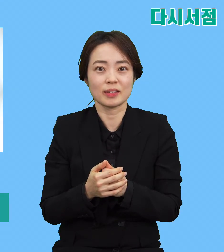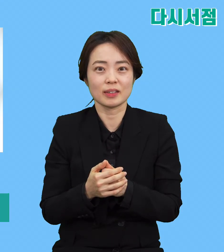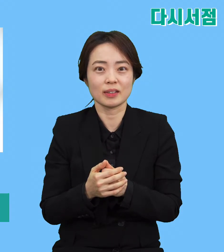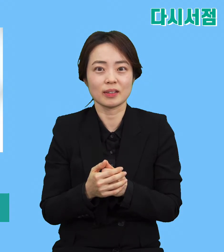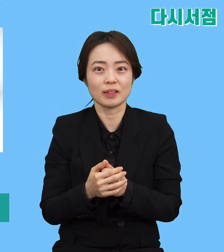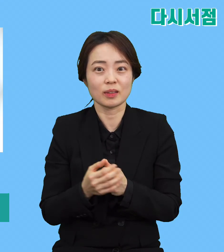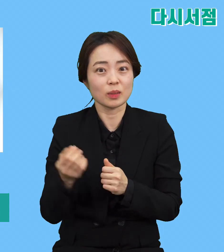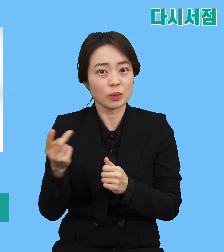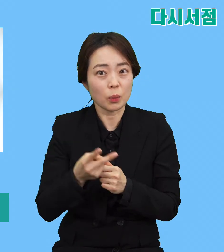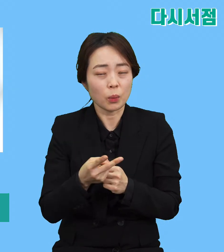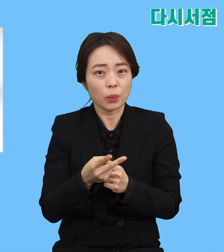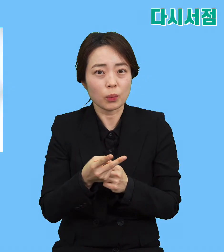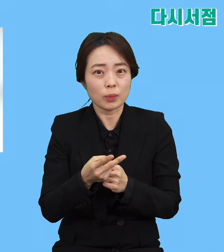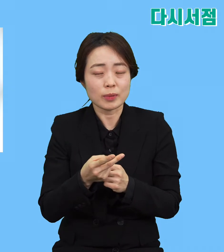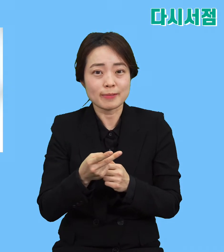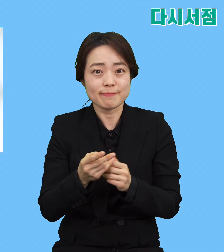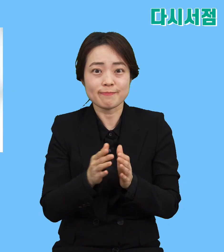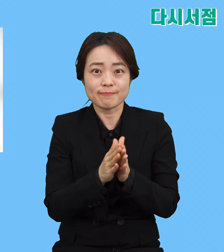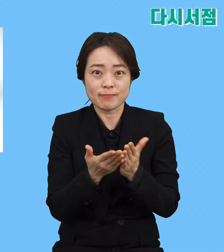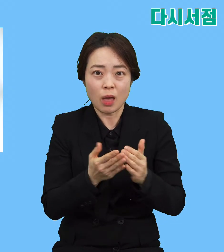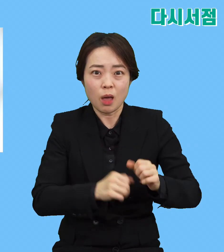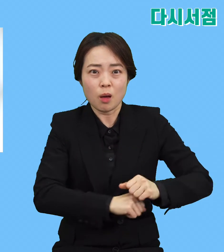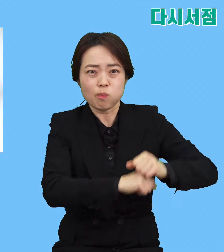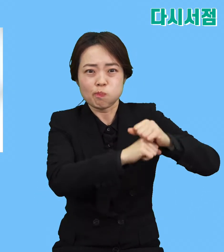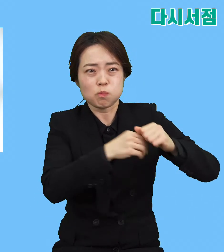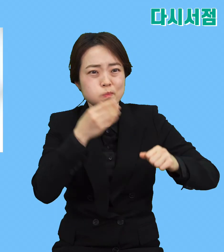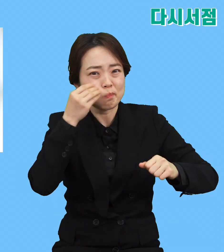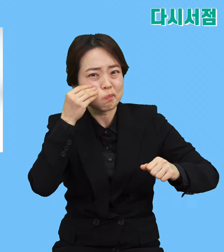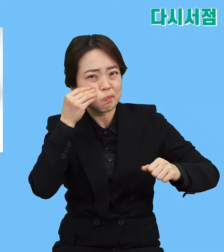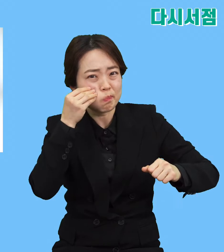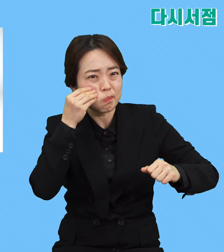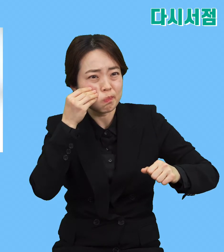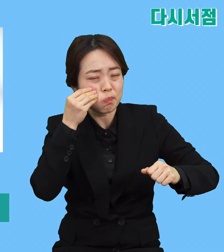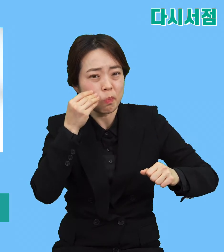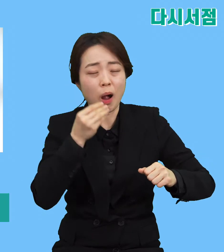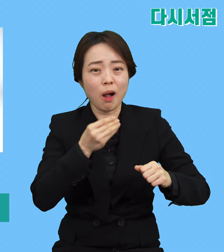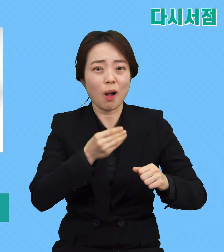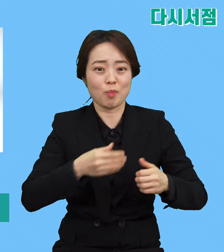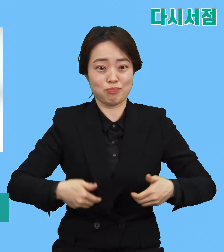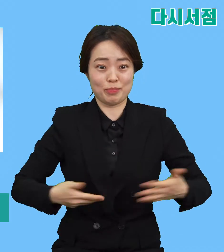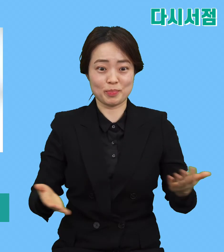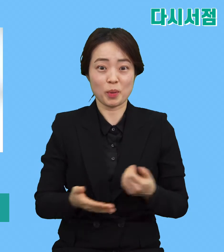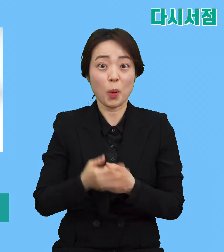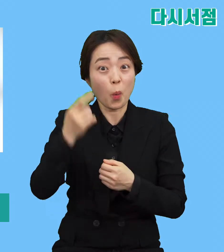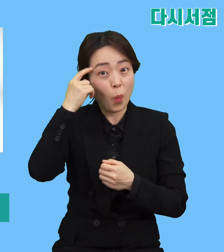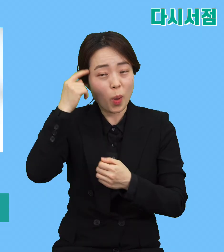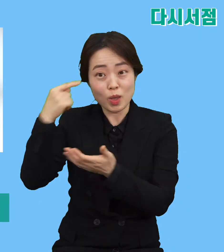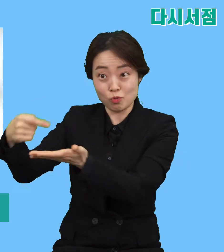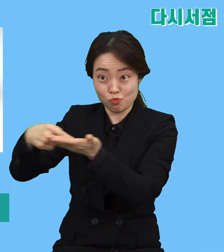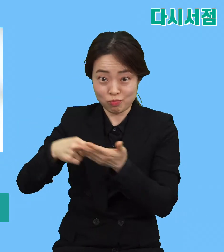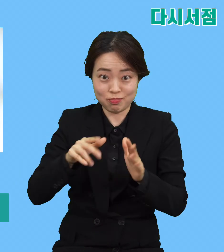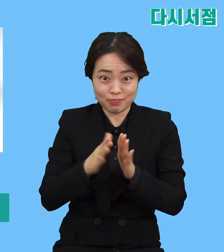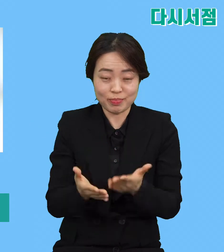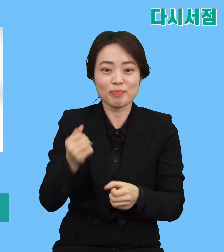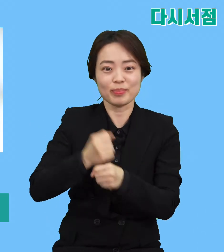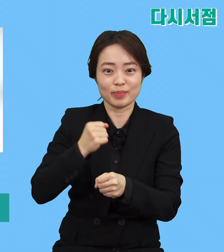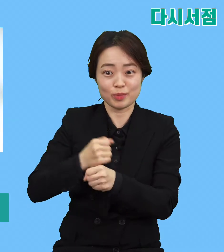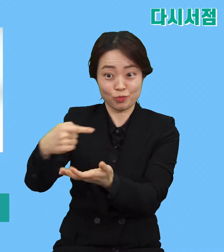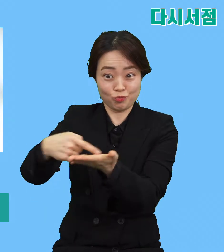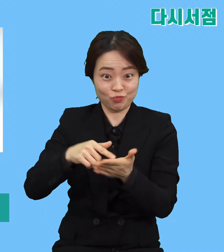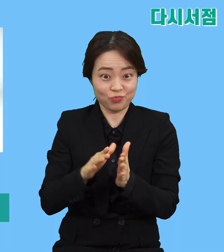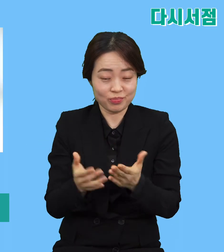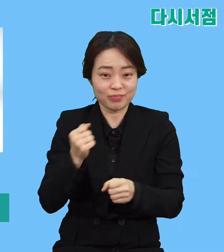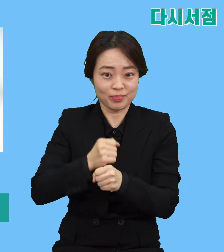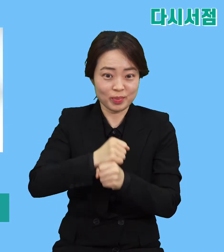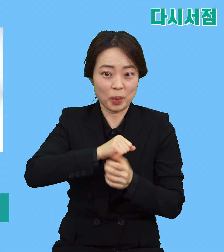재고를 안 쌓아놔도 되니까 저 같은 경우는 이제 주문을 받고 그때 만들어서 이제 보내는